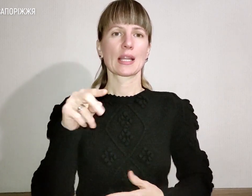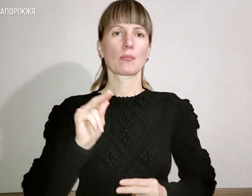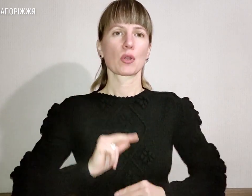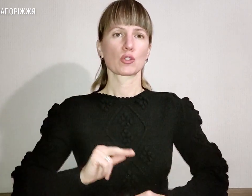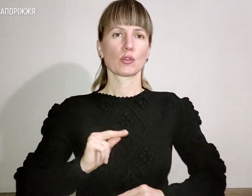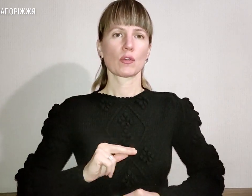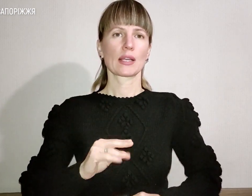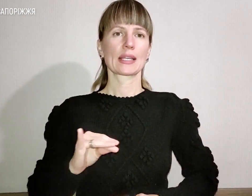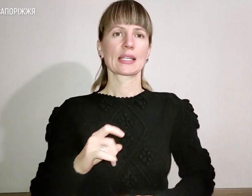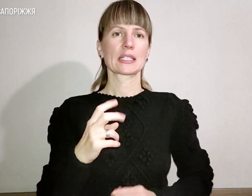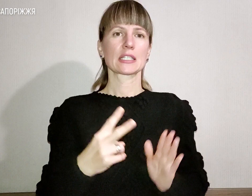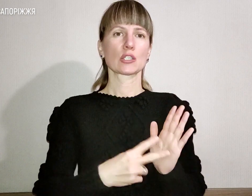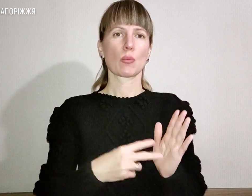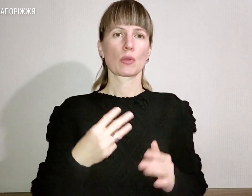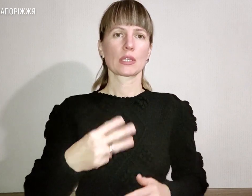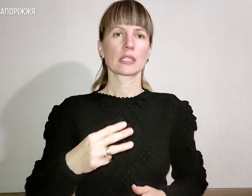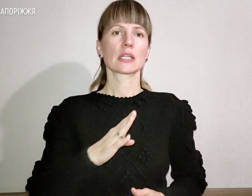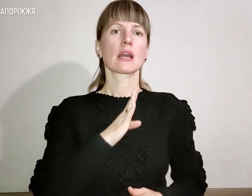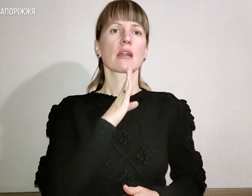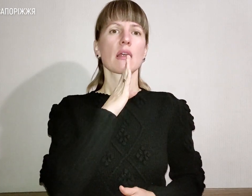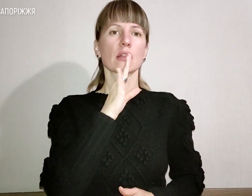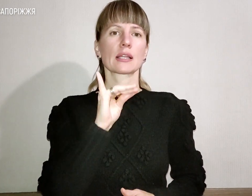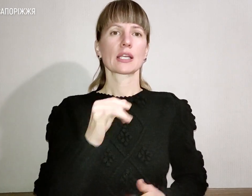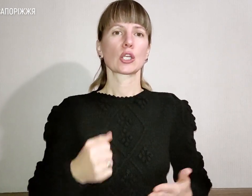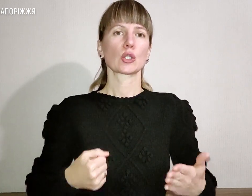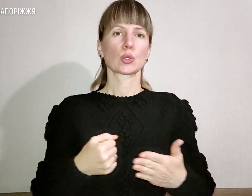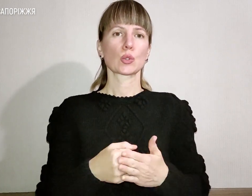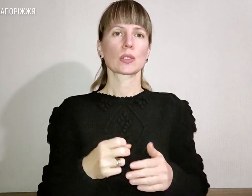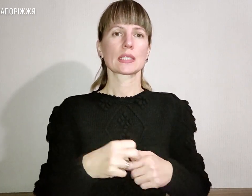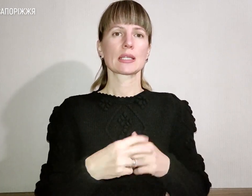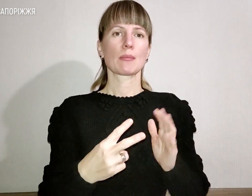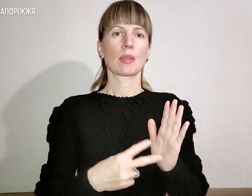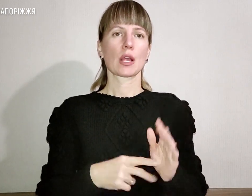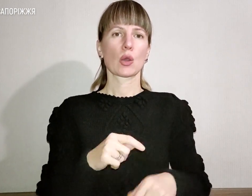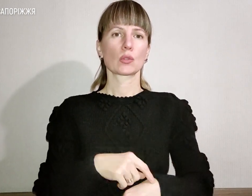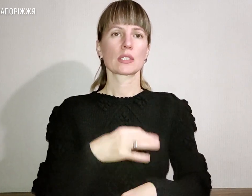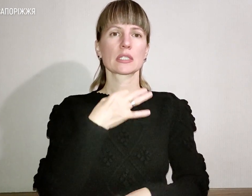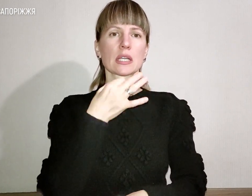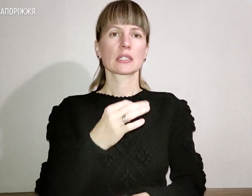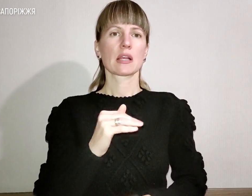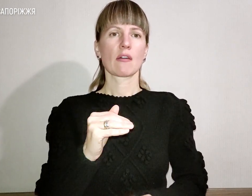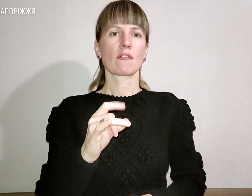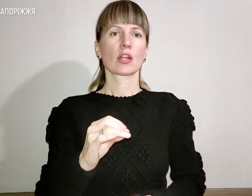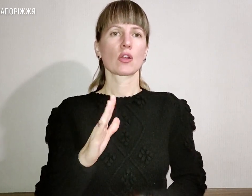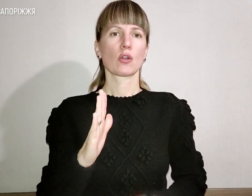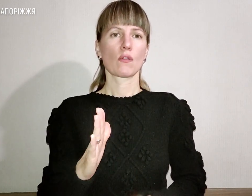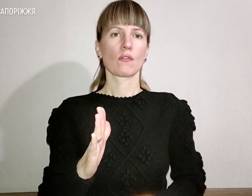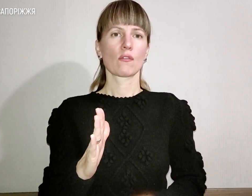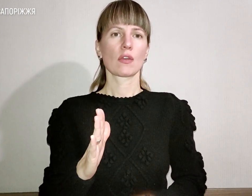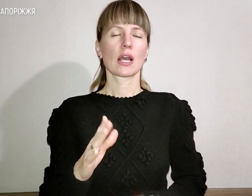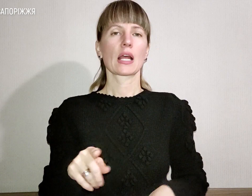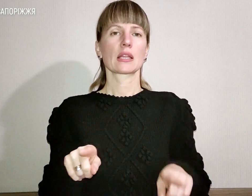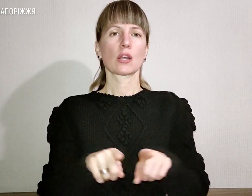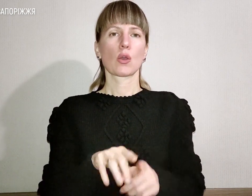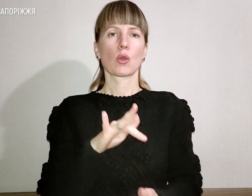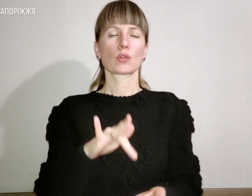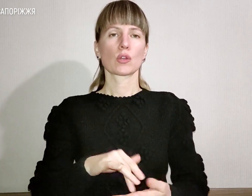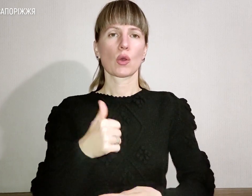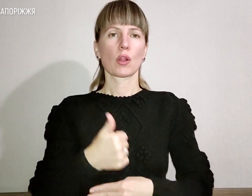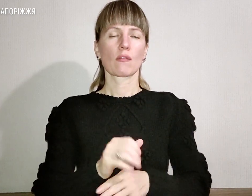із 7:30 ранку і до 17:00 години, зазначив Іван Федоров. Також міський голова розповів, що